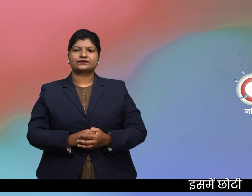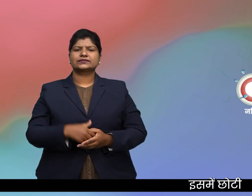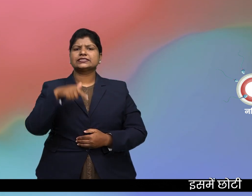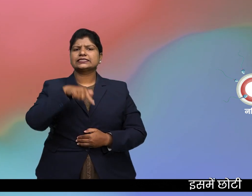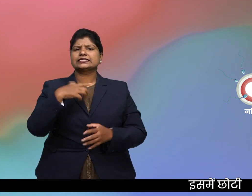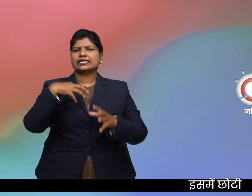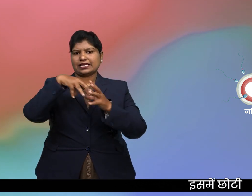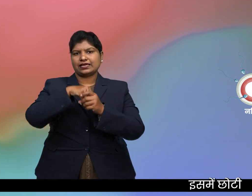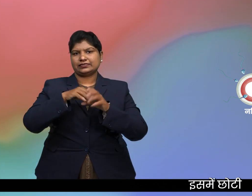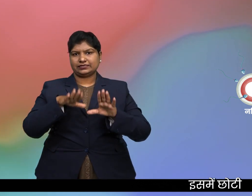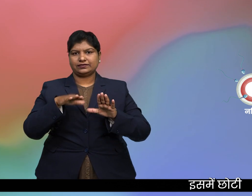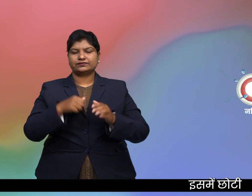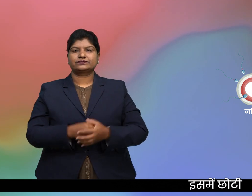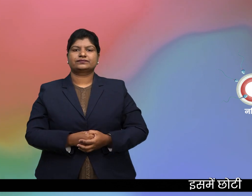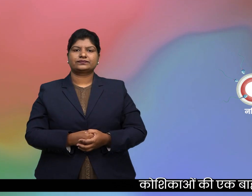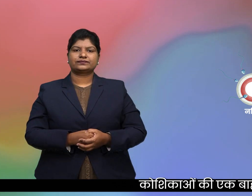इसमें छोटी